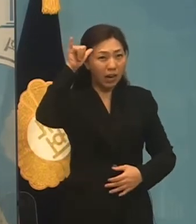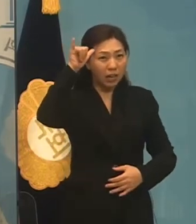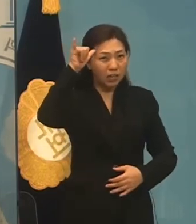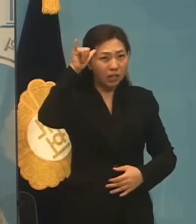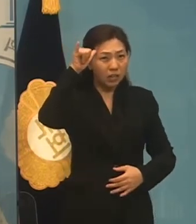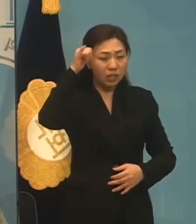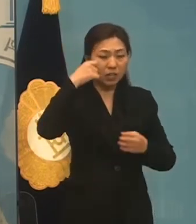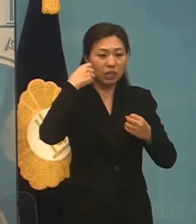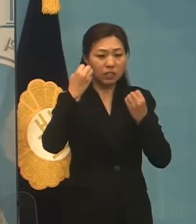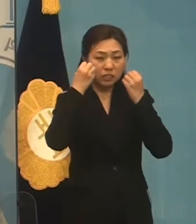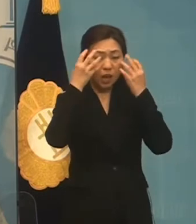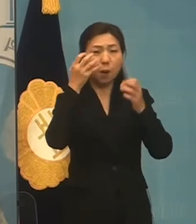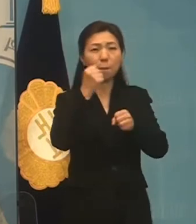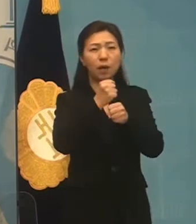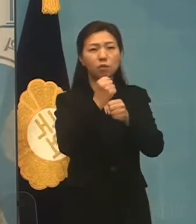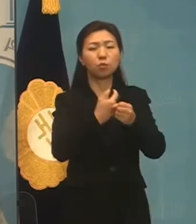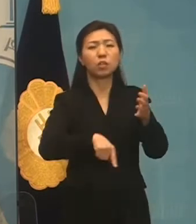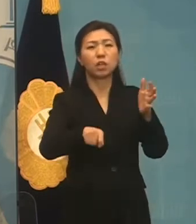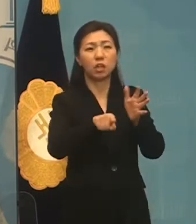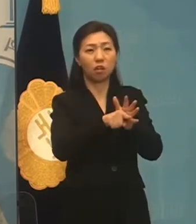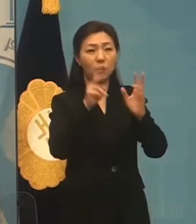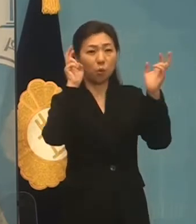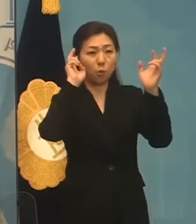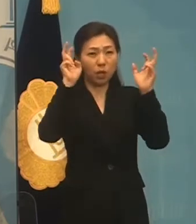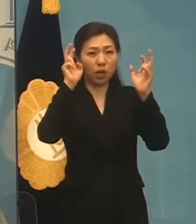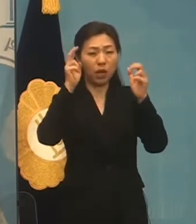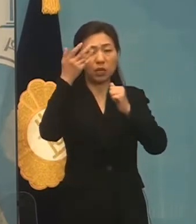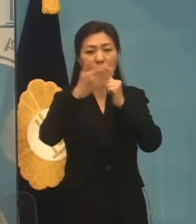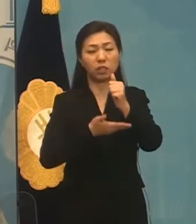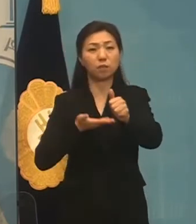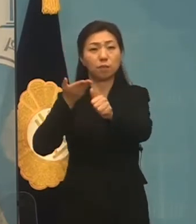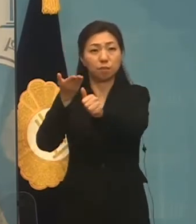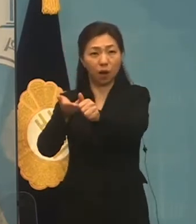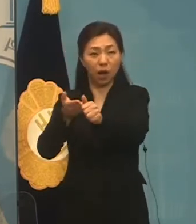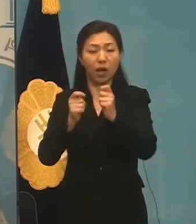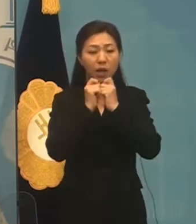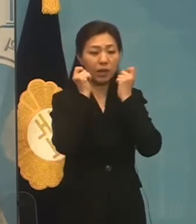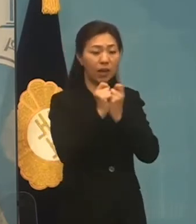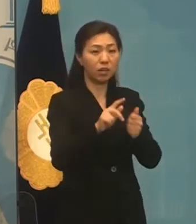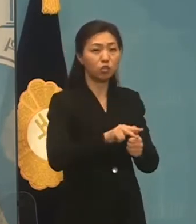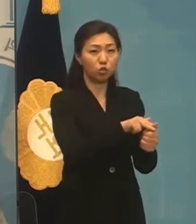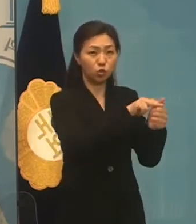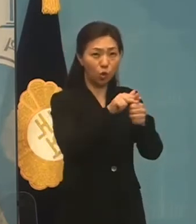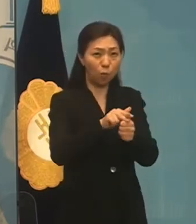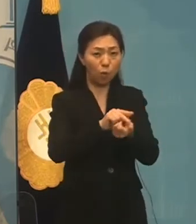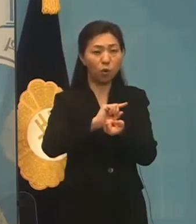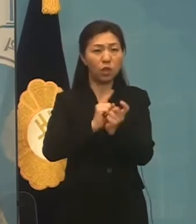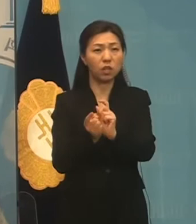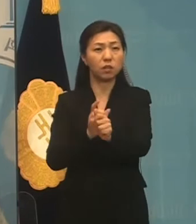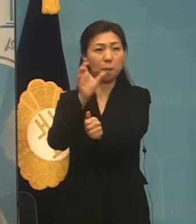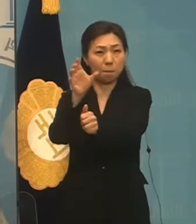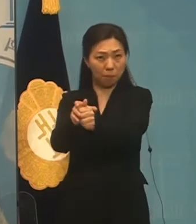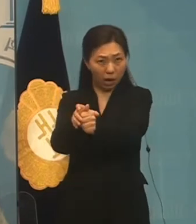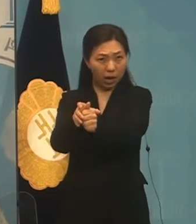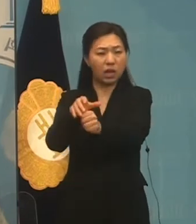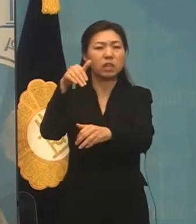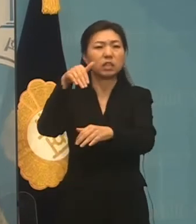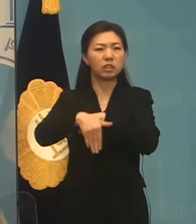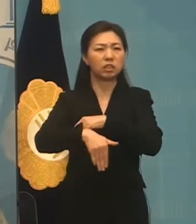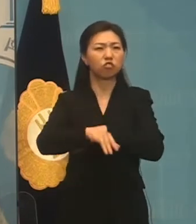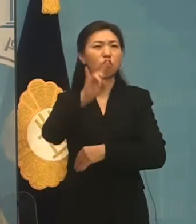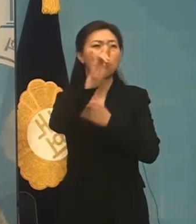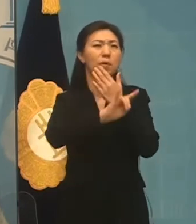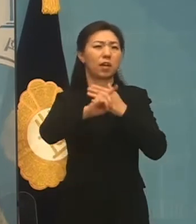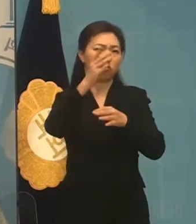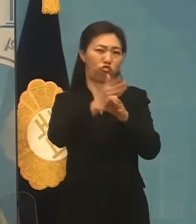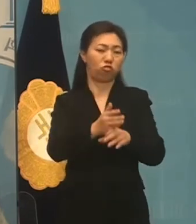업체의 정보를 제공한 사례라며 개인정보를 위탁한 것이니 문제가 없다는 변명으로 일관하고 있습니다.